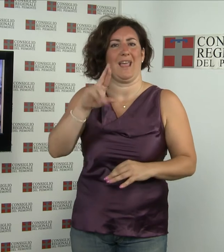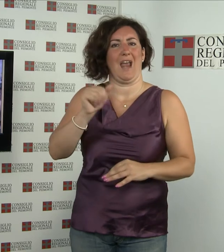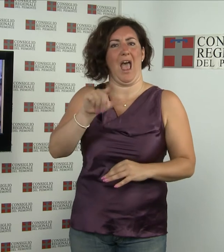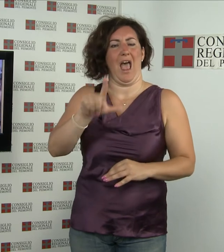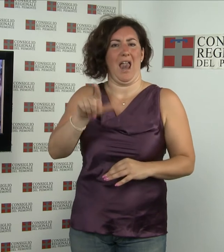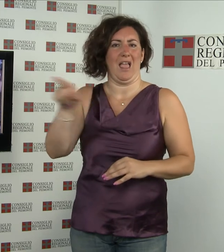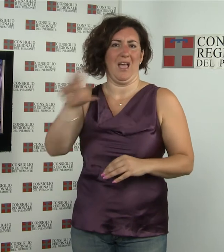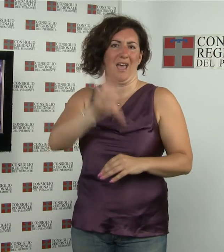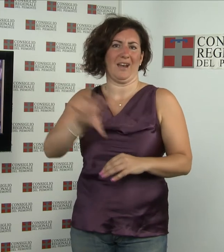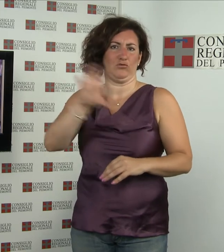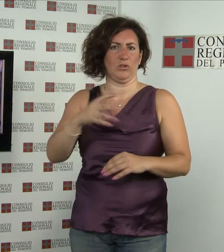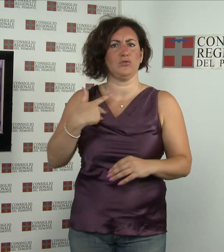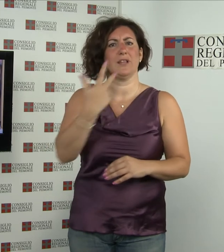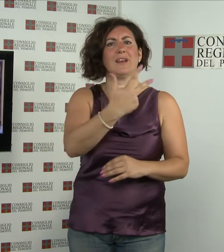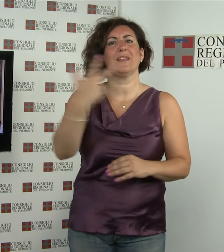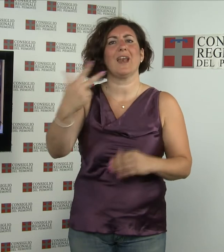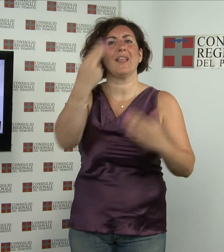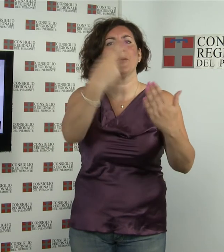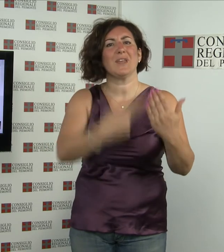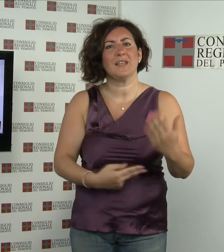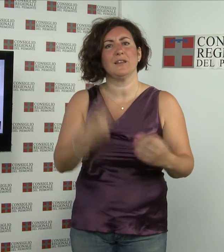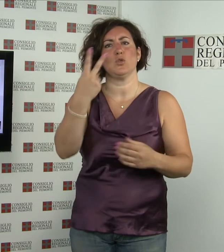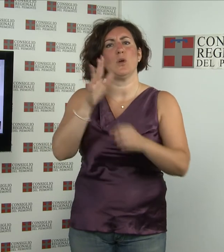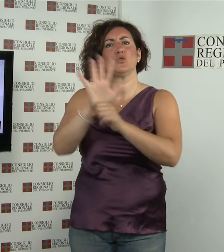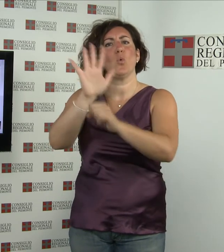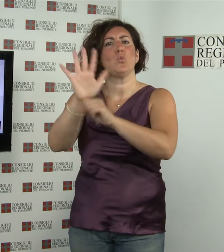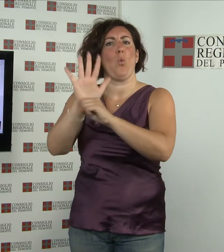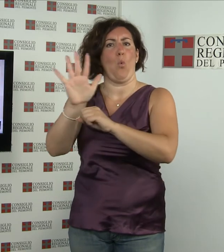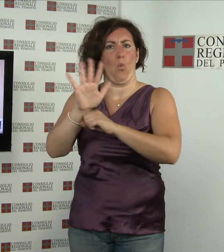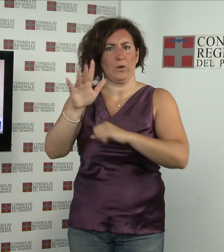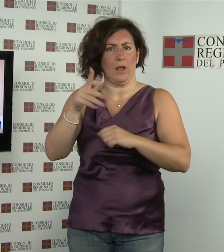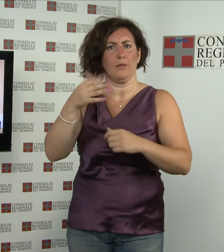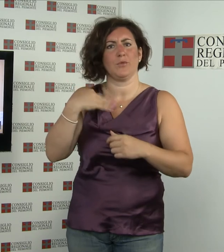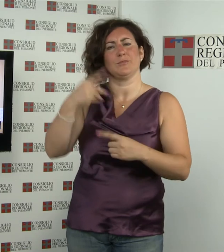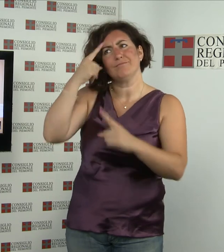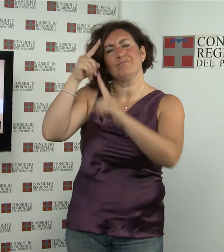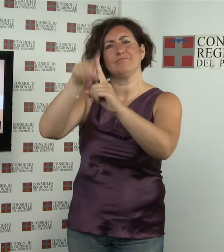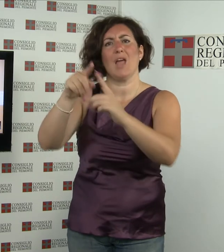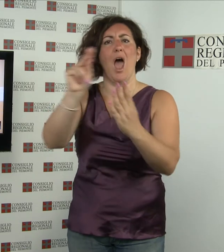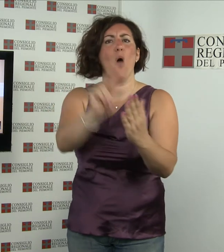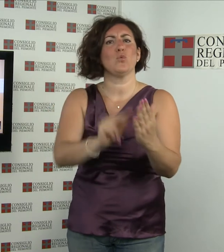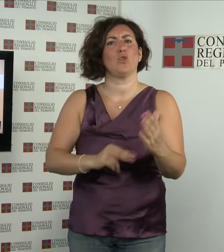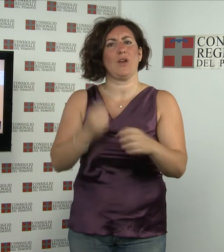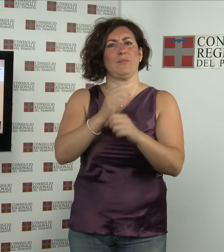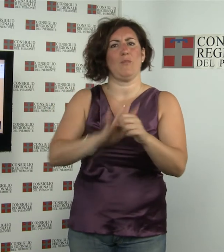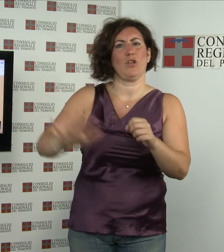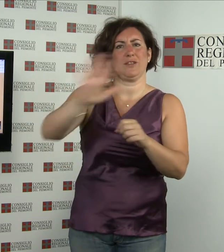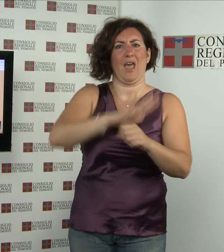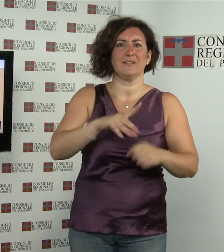33 dipinti e due sculture ispirate alle opere narrative e poetiche di autori piemontesi da cesare pavese ad alessandro